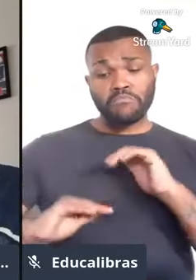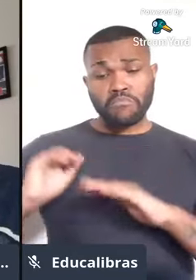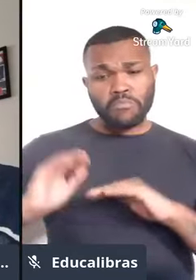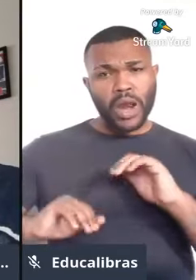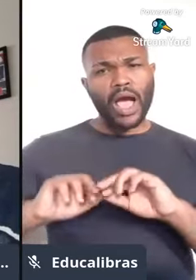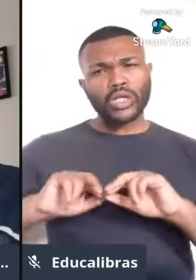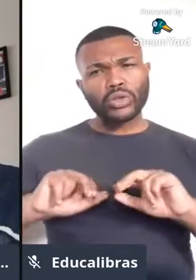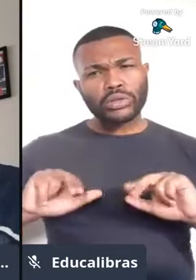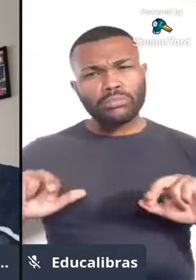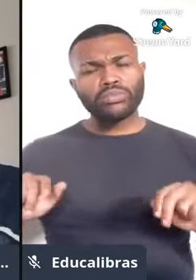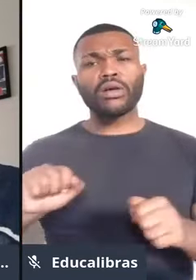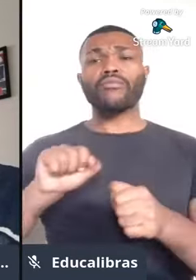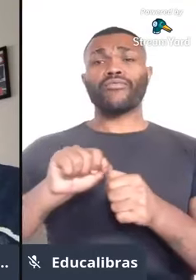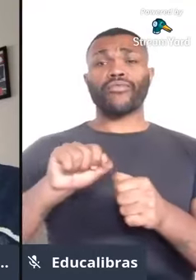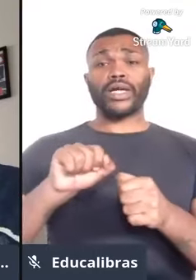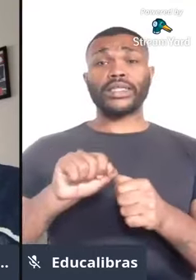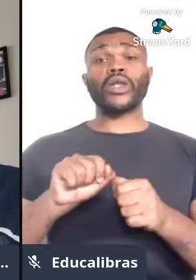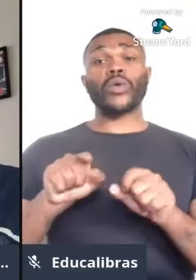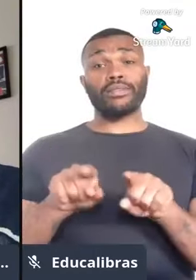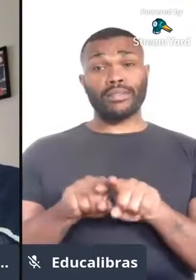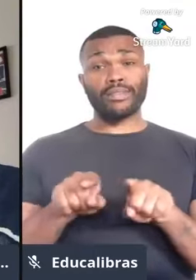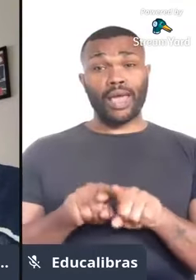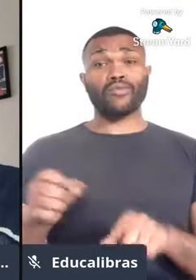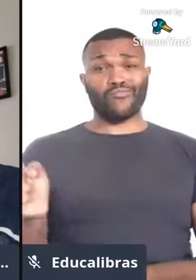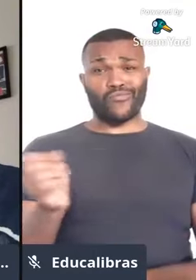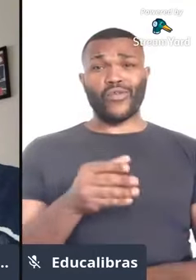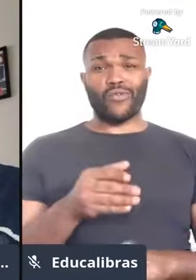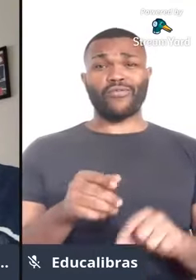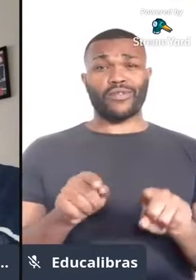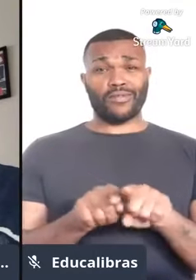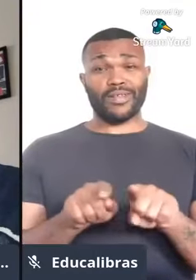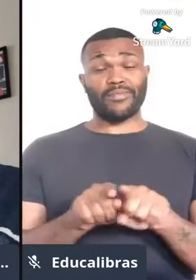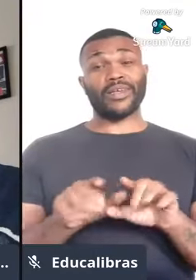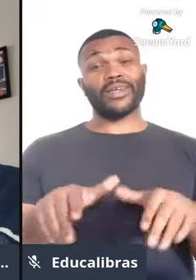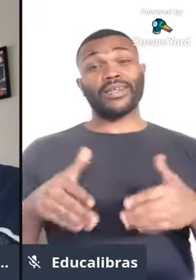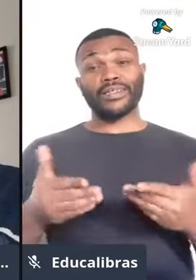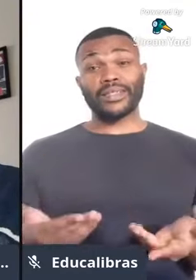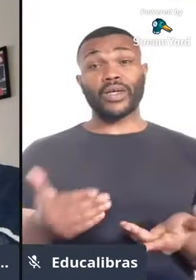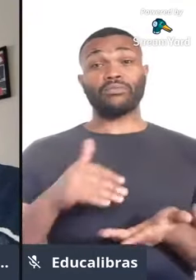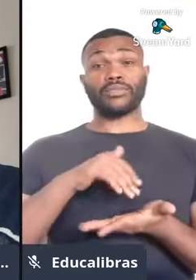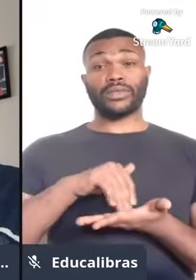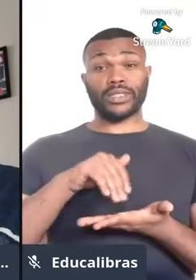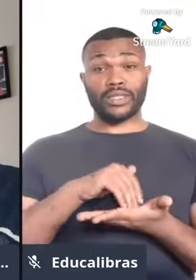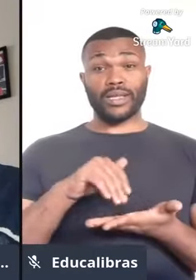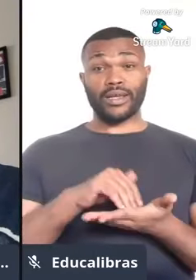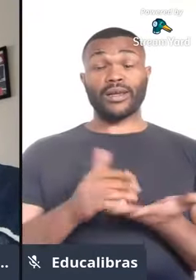período, algumas ações novas. Então, a Secretaria está